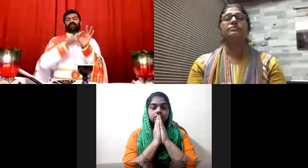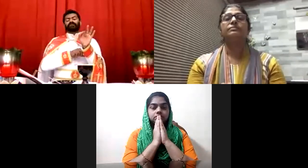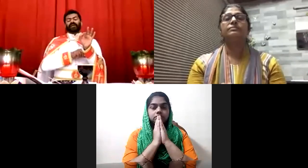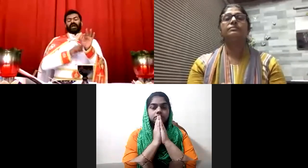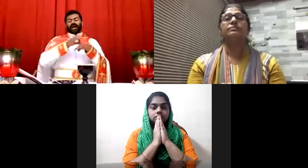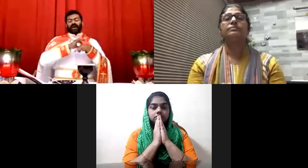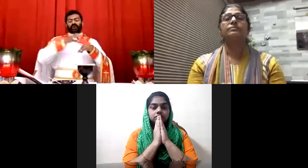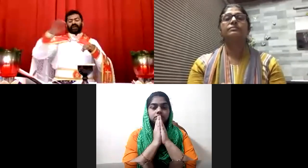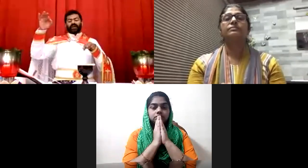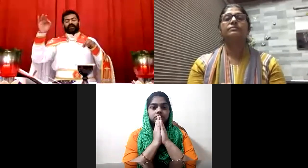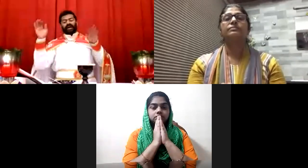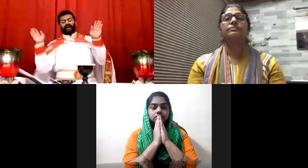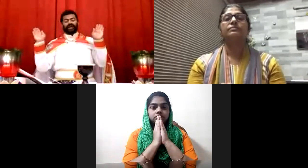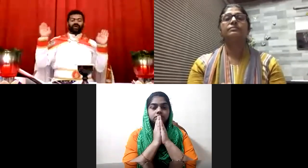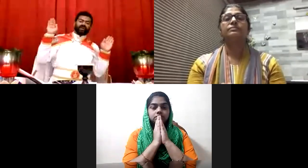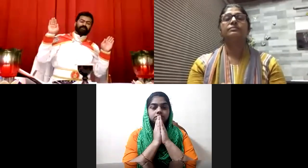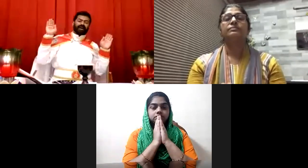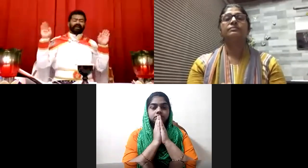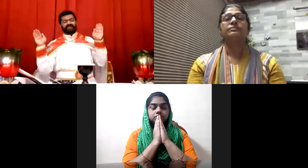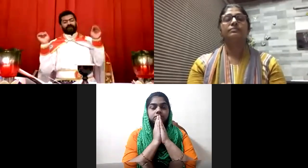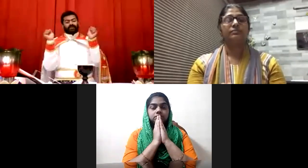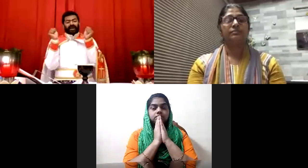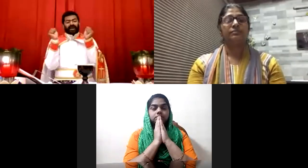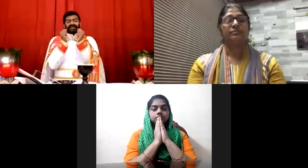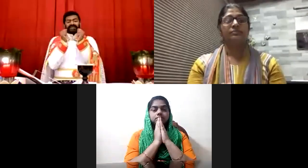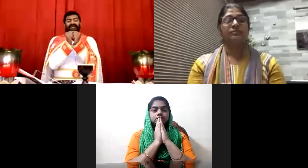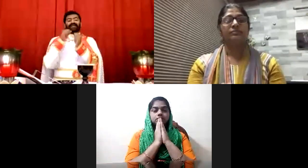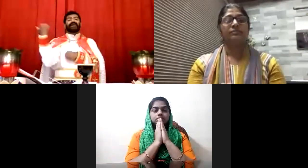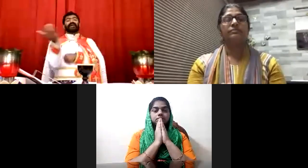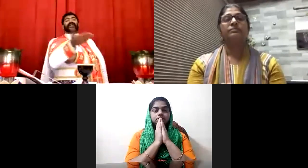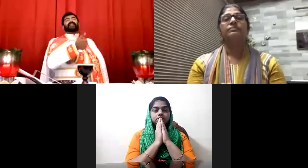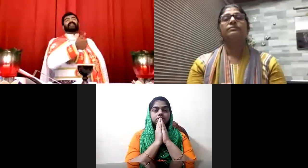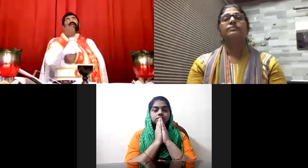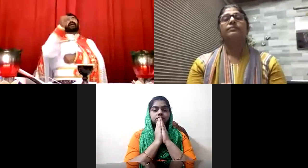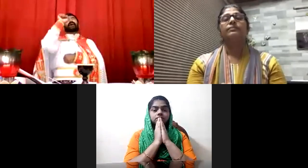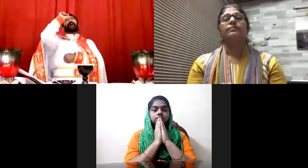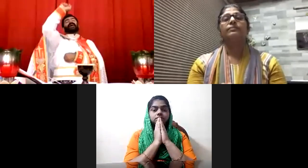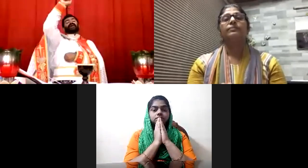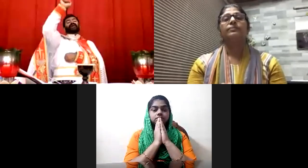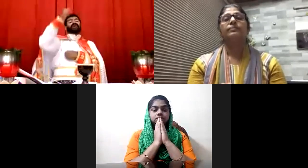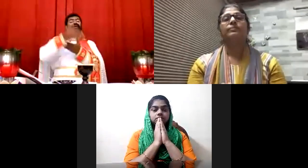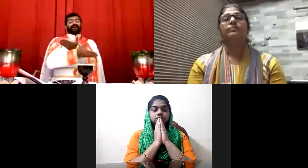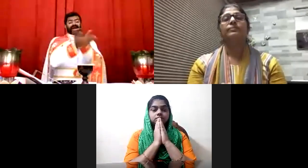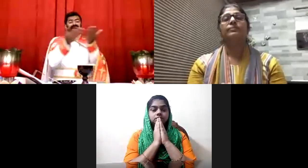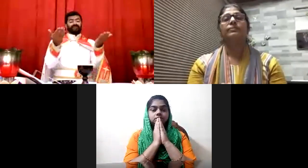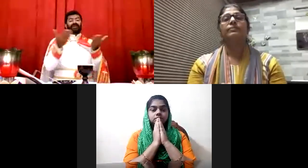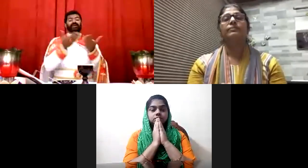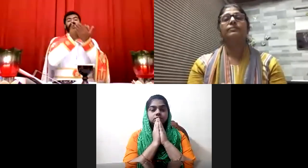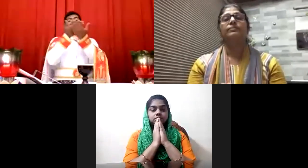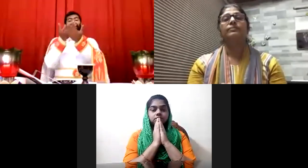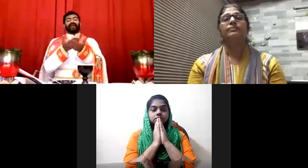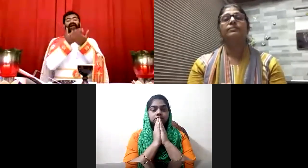പരിശുദ്ധരും അരൂപികളുമായ പ്രവയന്മാരും സാപ്പന്മാരും ചേർന്ന് നാഥനായ അങ്ങേക്ക്